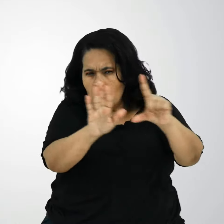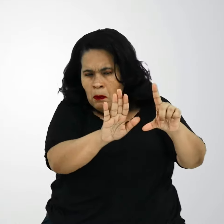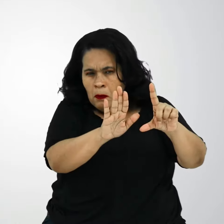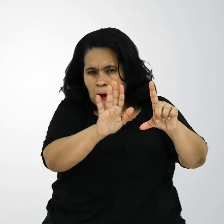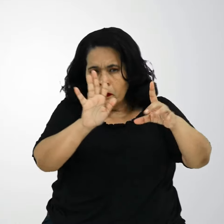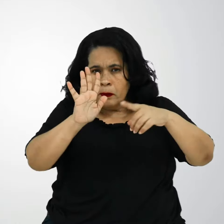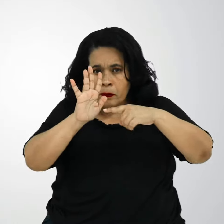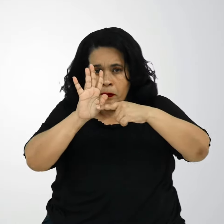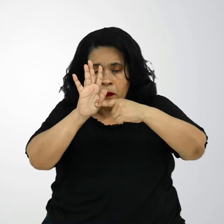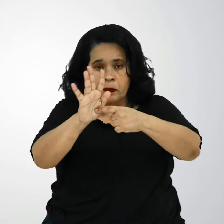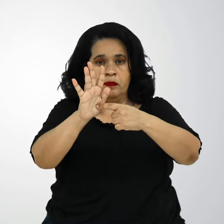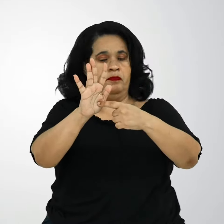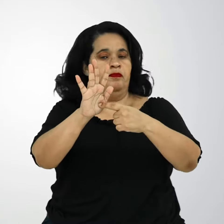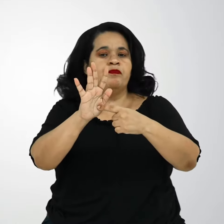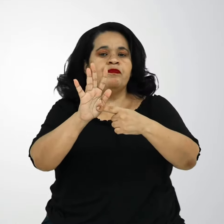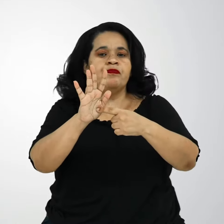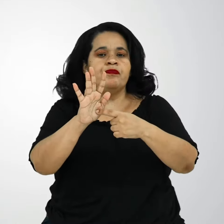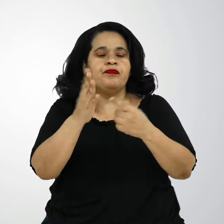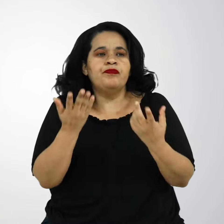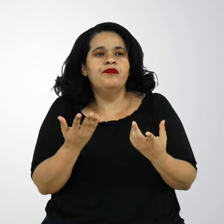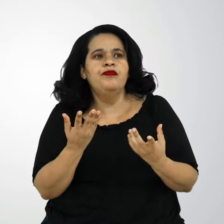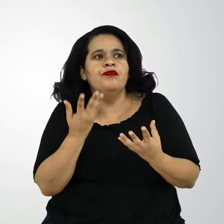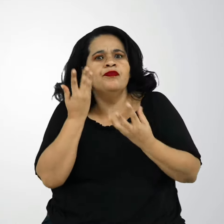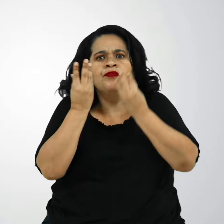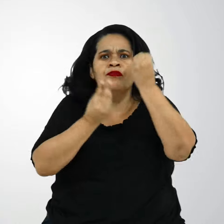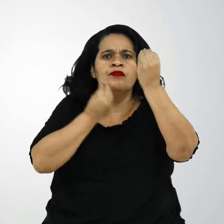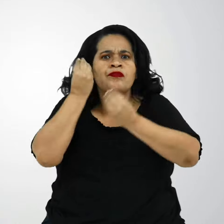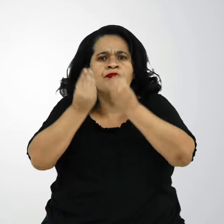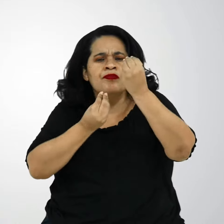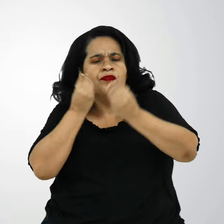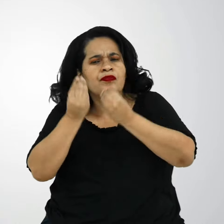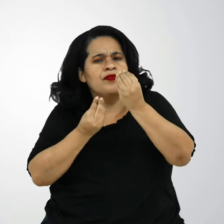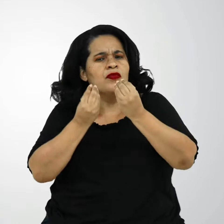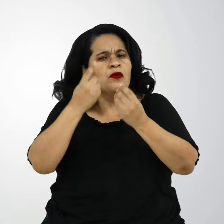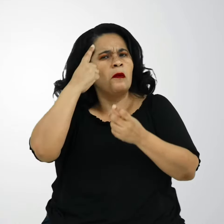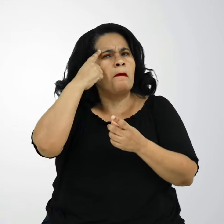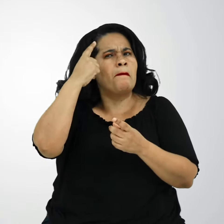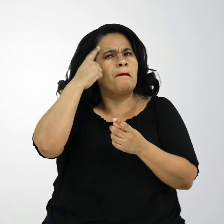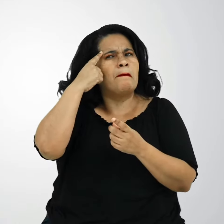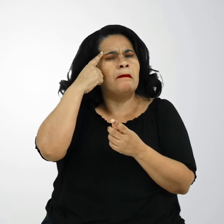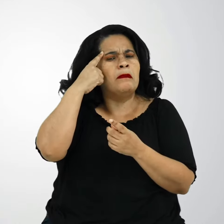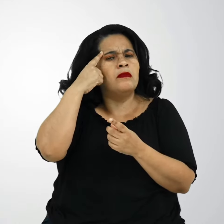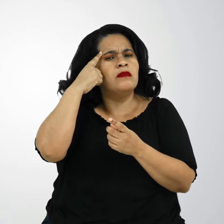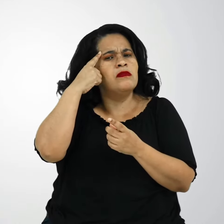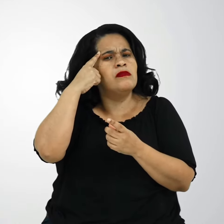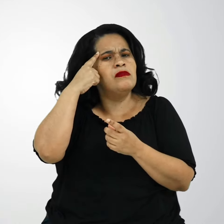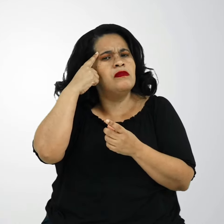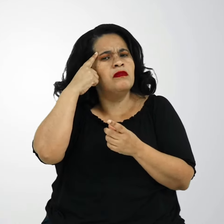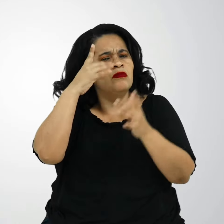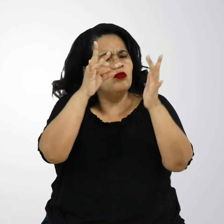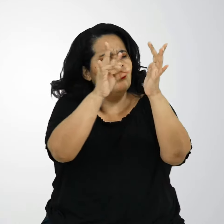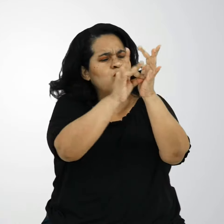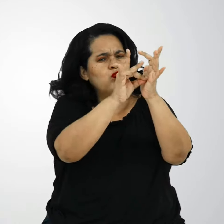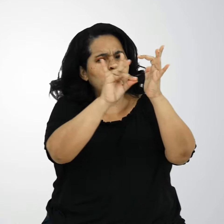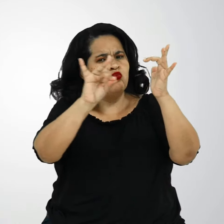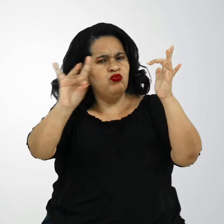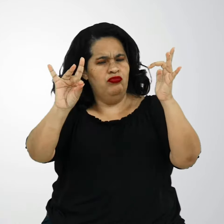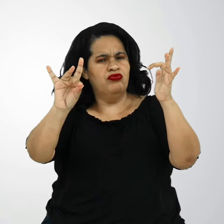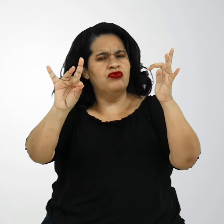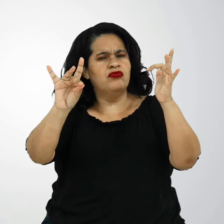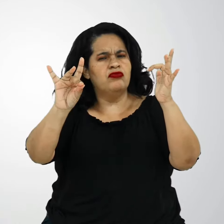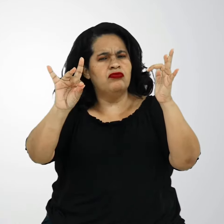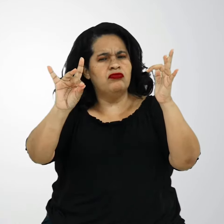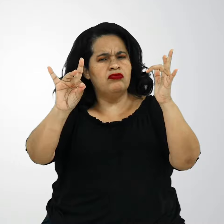ele, não tem como você fugir do fato de que está apontando para o anticristo, né?